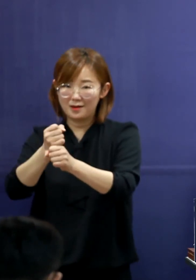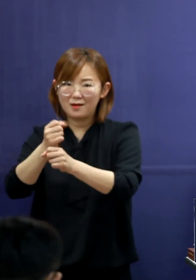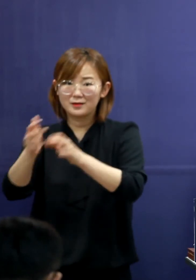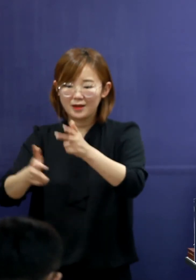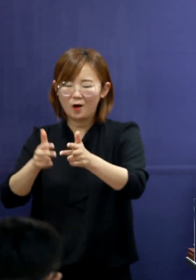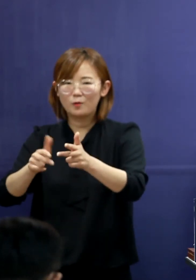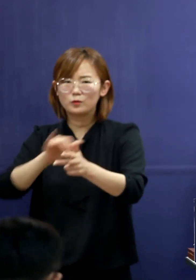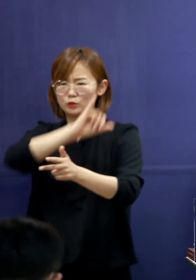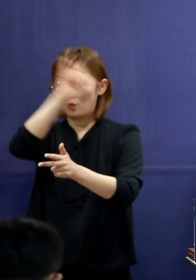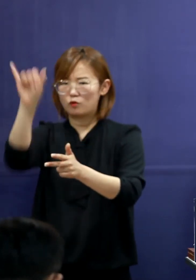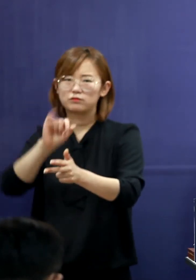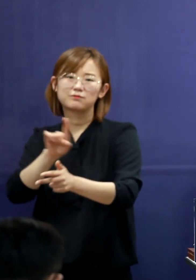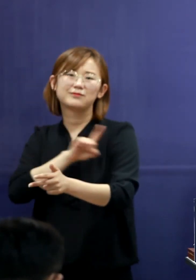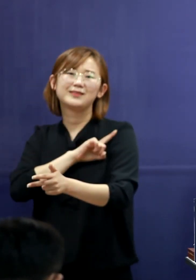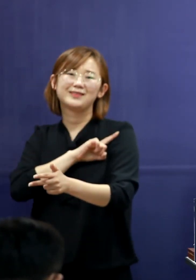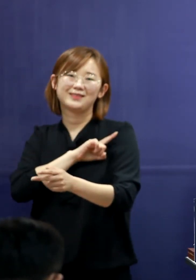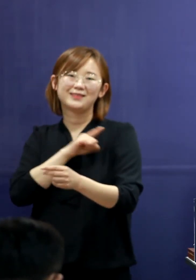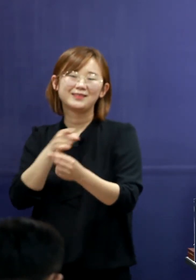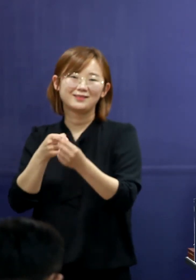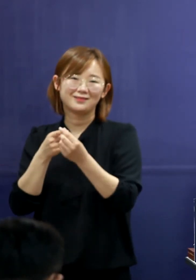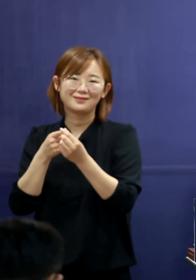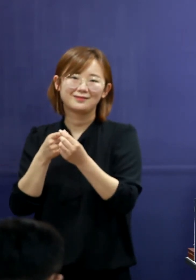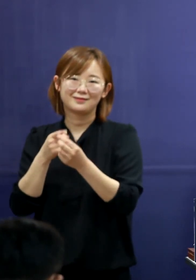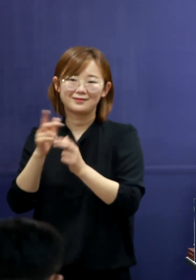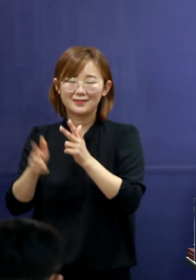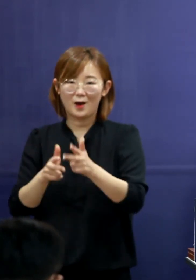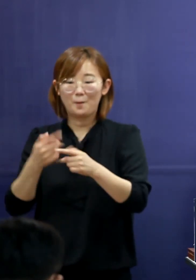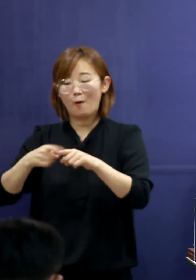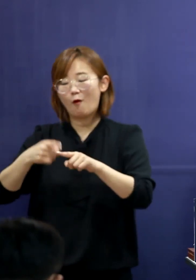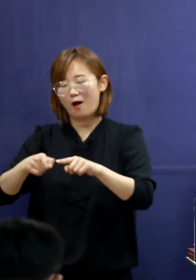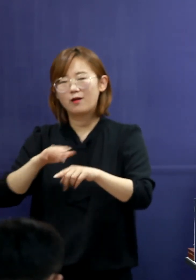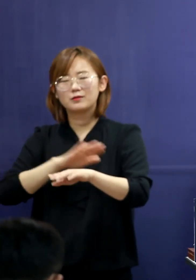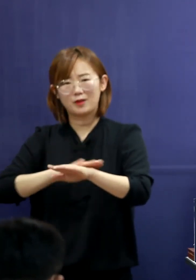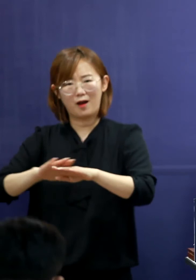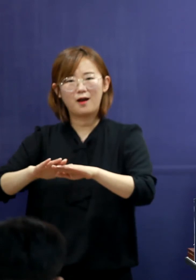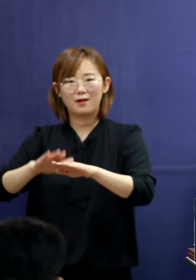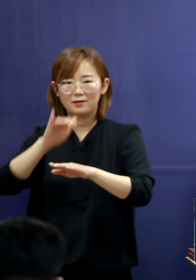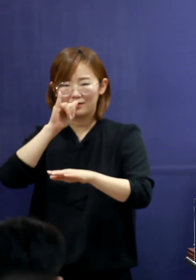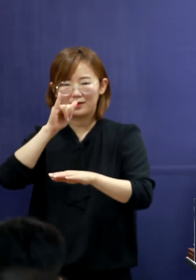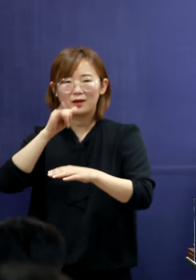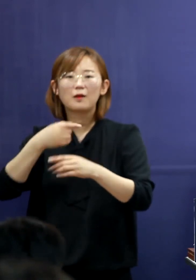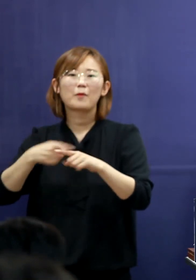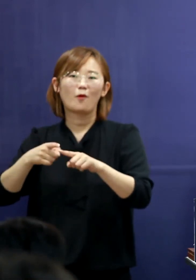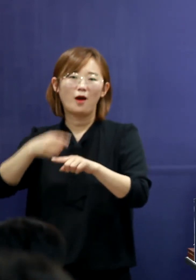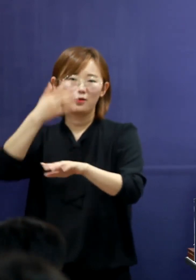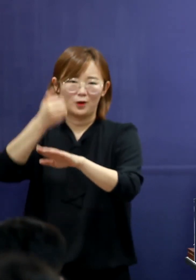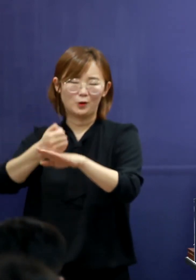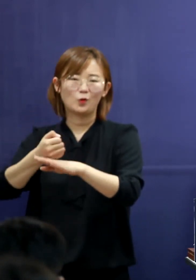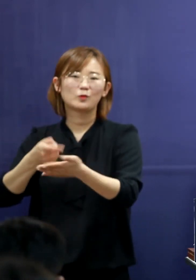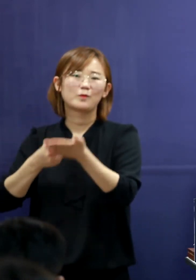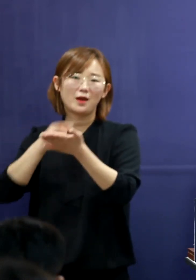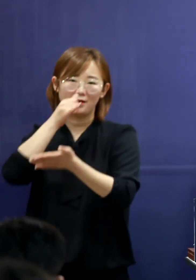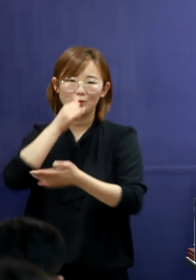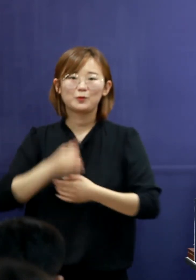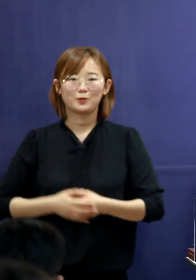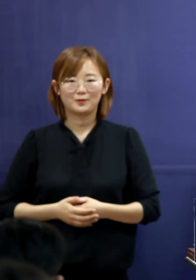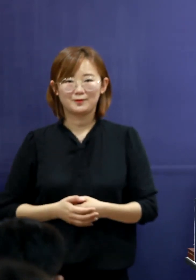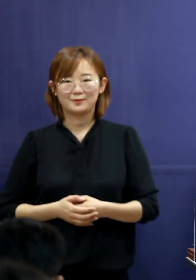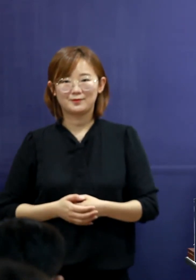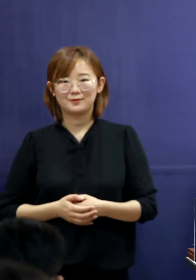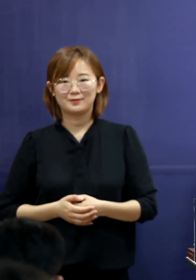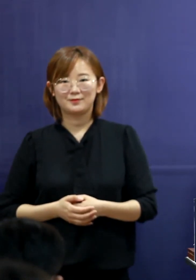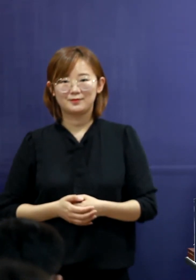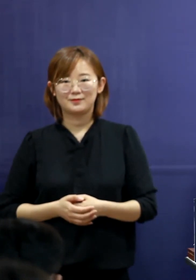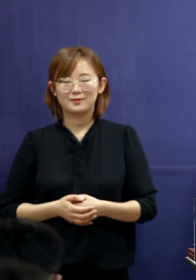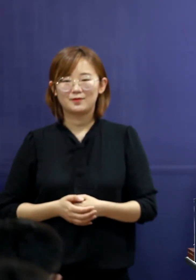받았습니다. 전국적으로도 가장 잘한다는 평가를 받고 있는 그런 사업이기 때문에 지역 주민 중에서는 일부